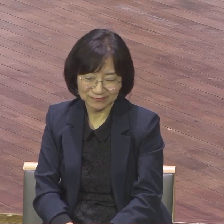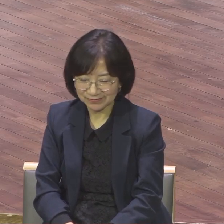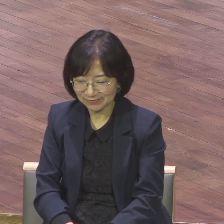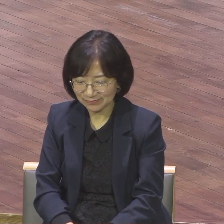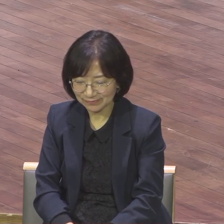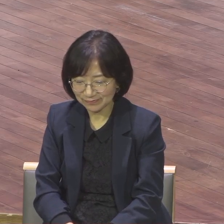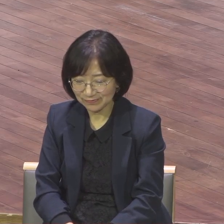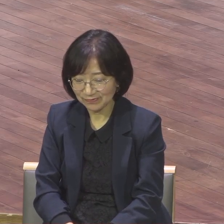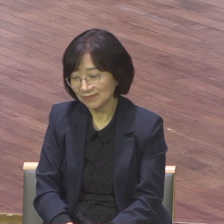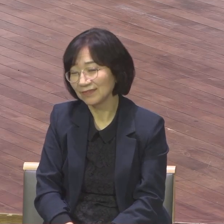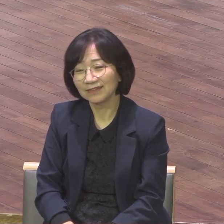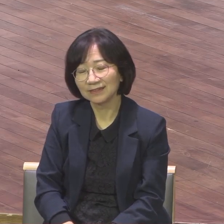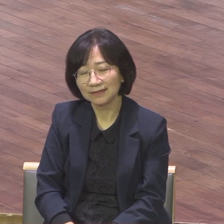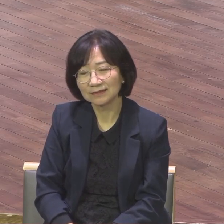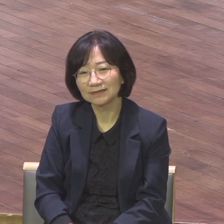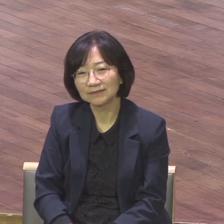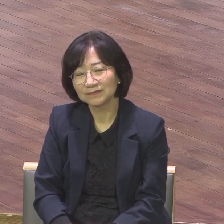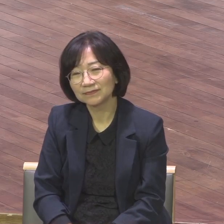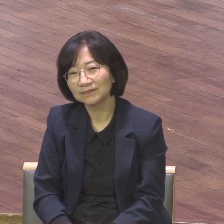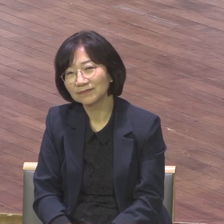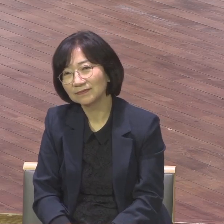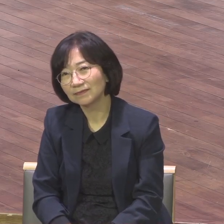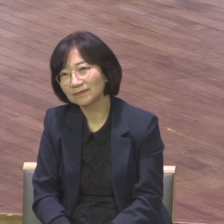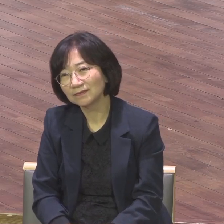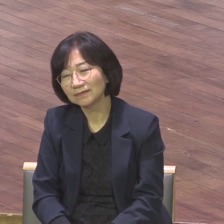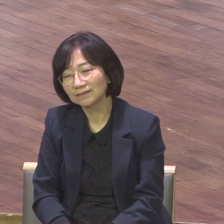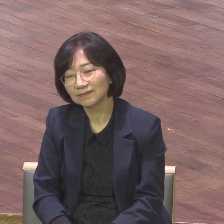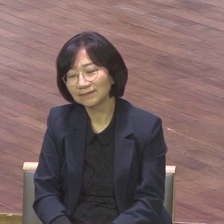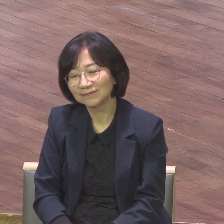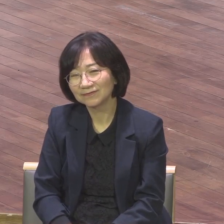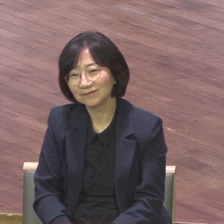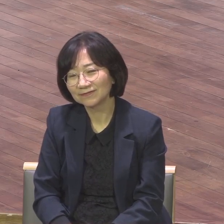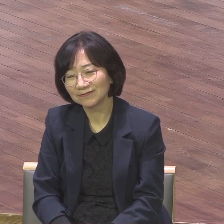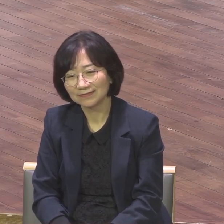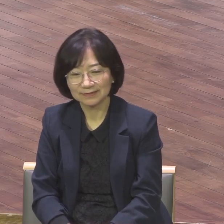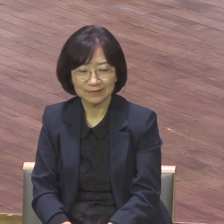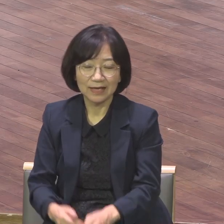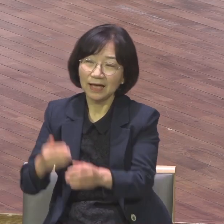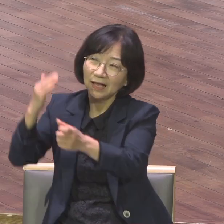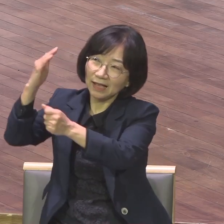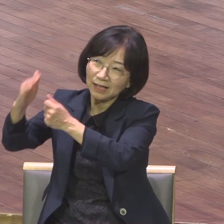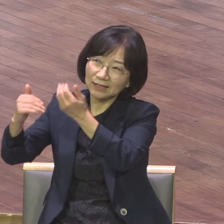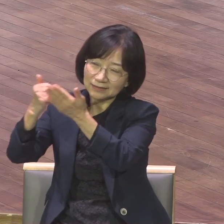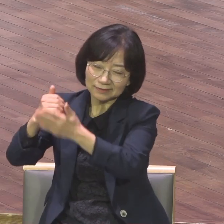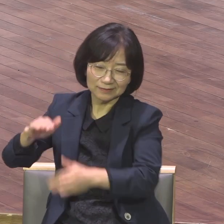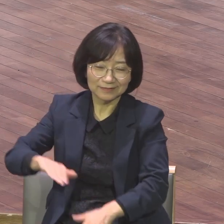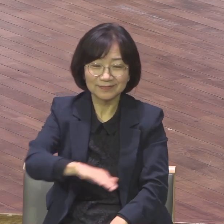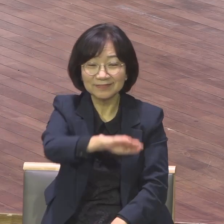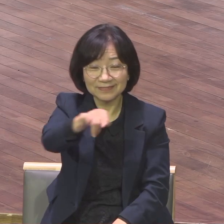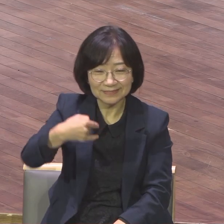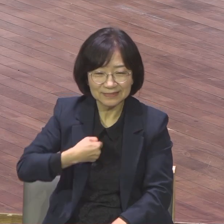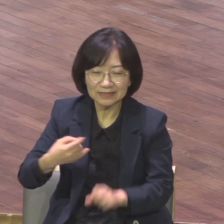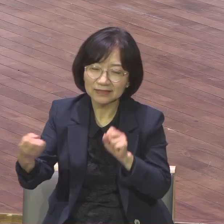오늘 특별히 본문을 통해서 하나님께서 우리에게 어떻게 하시든지 응답해 주려고 하는